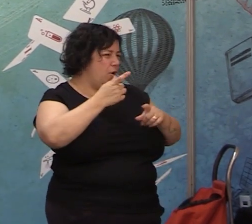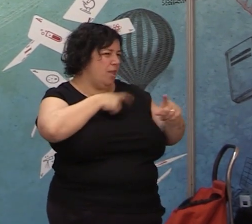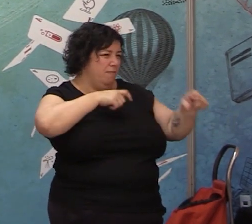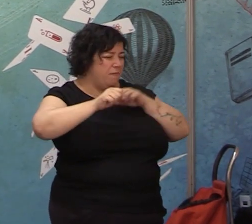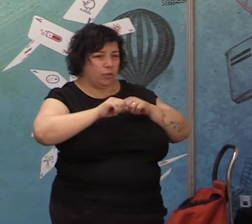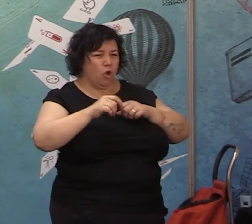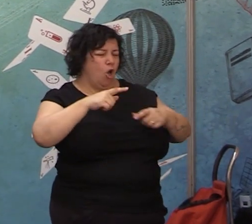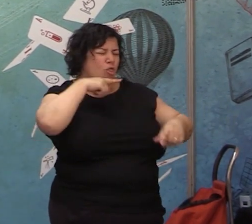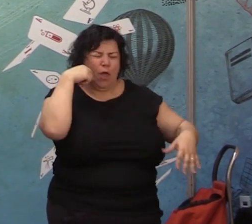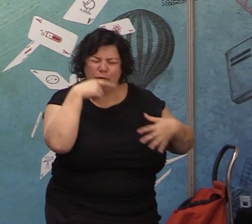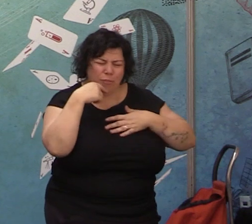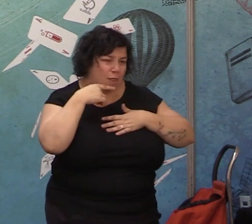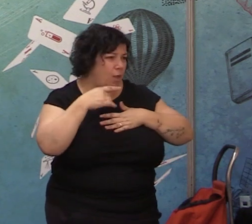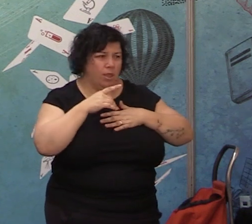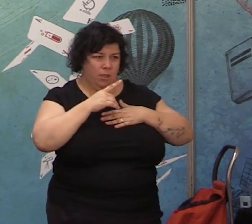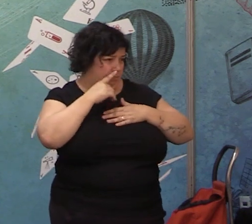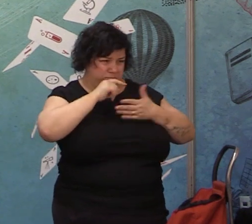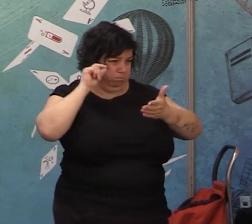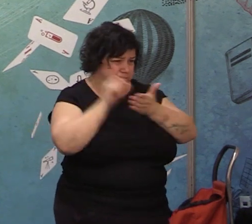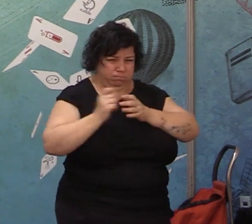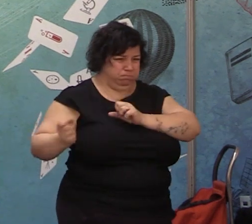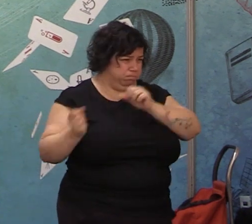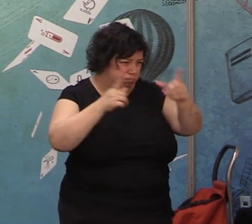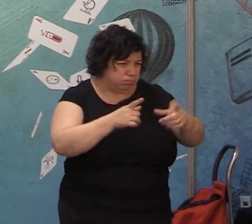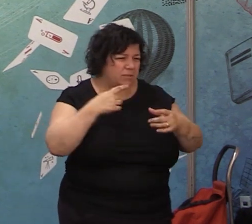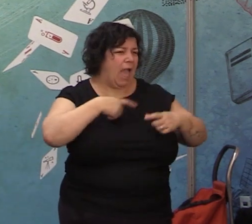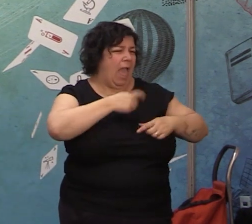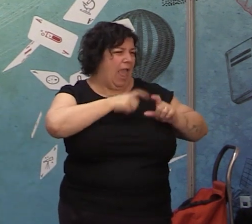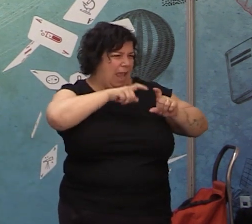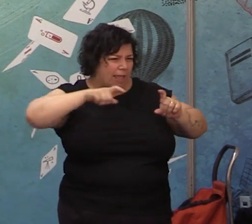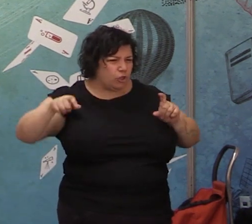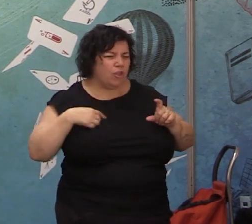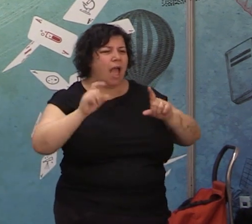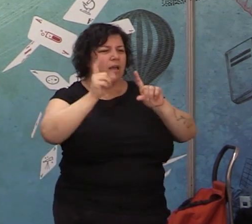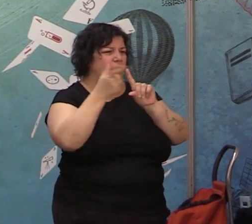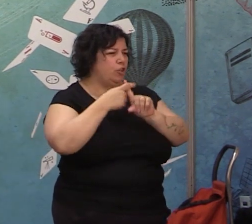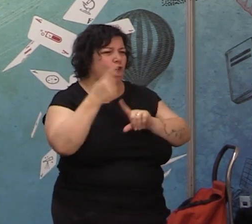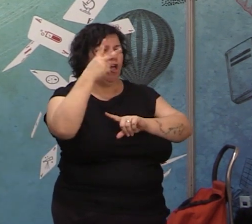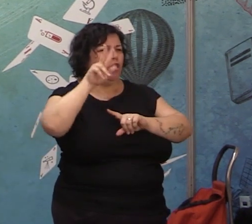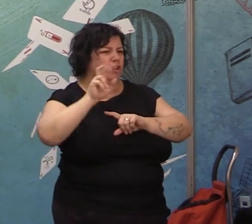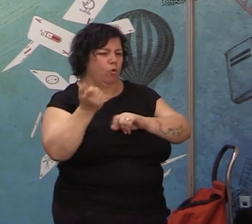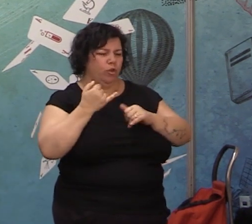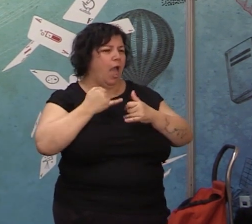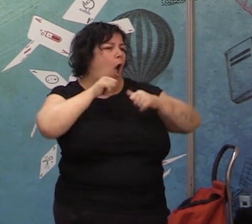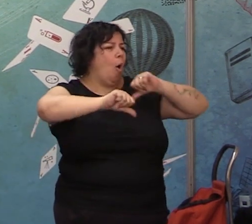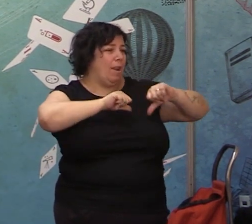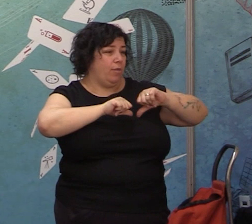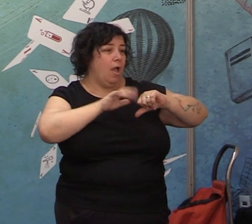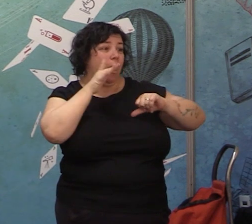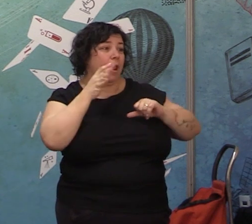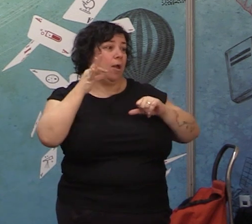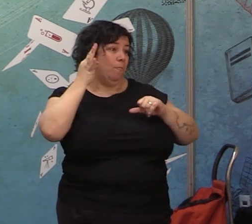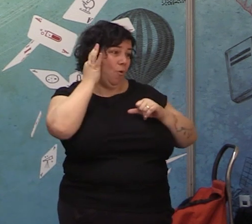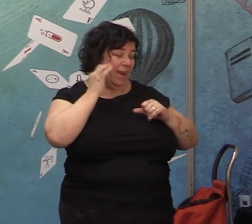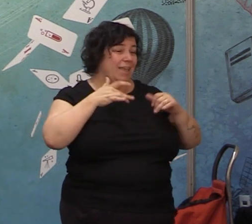dolor, se lo meten en la sala de críticos, le hacen el electro, se diagnostica y en 2 segundos está la arteria abierta. Las mujeres